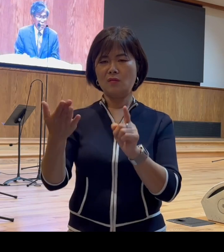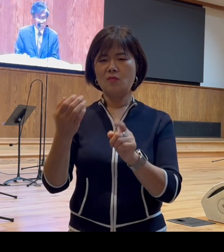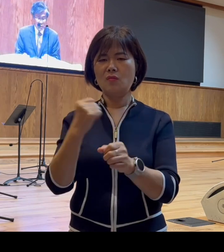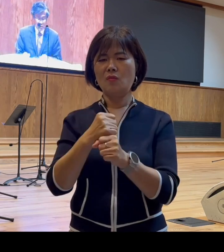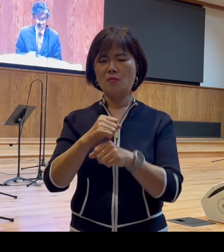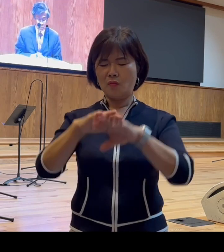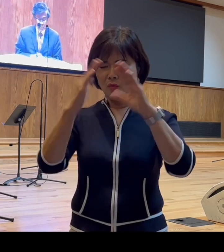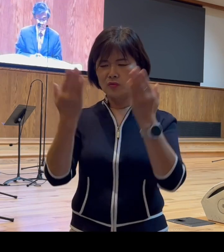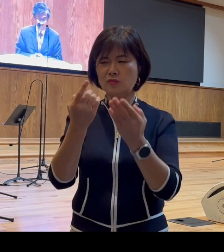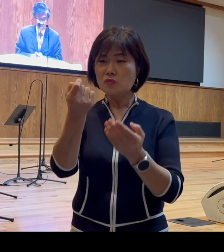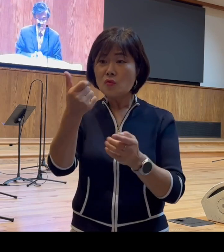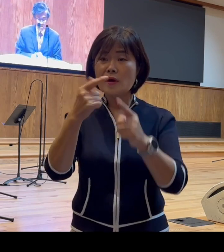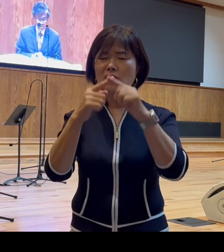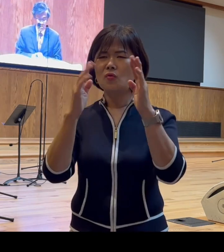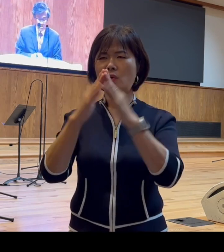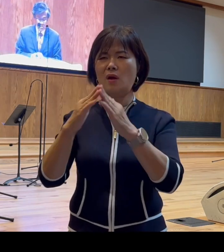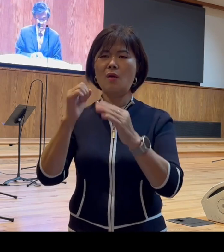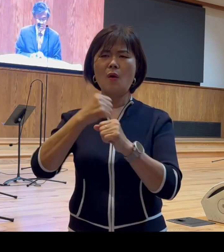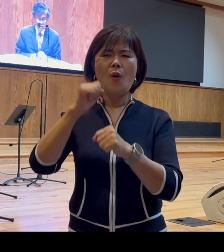교회들이 타격을 받는 것을